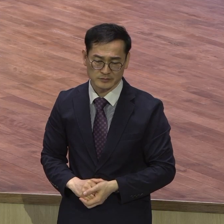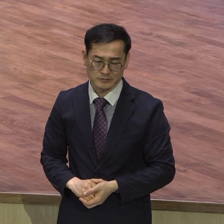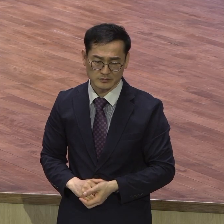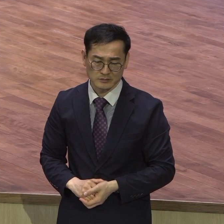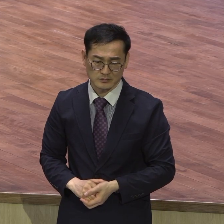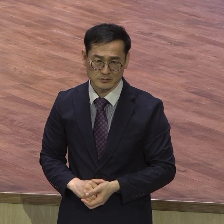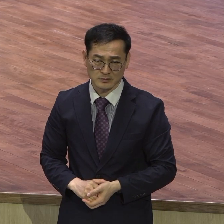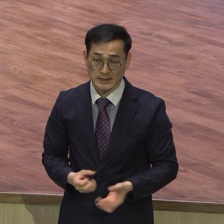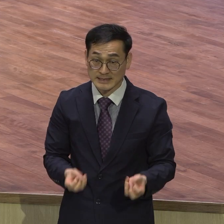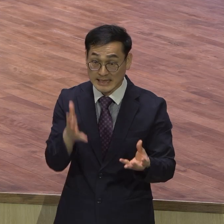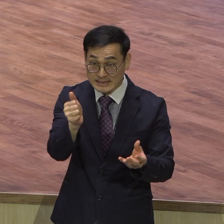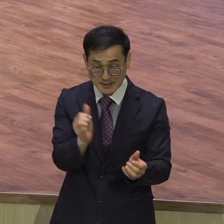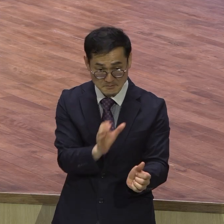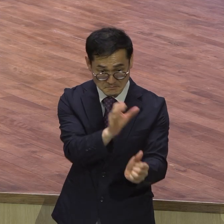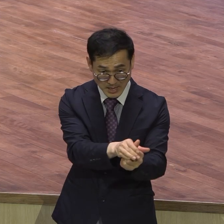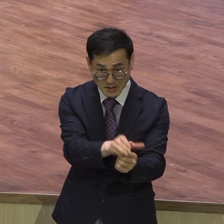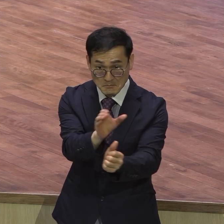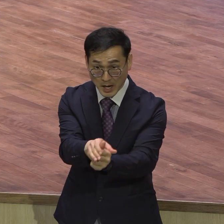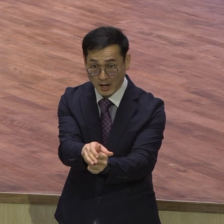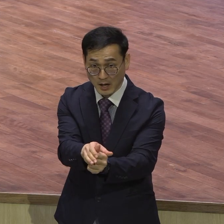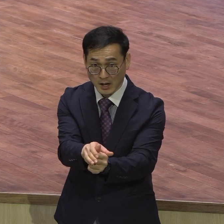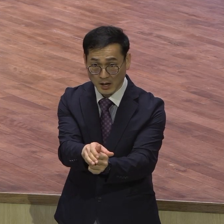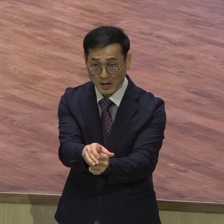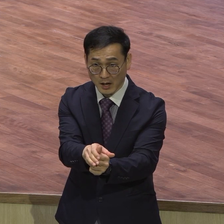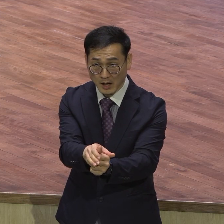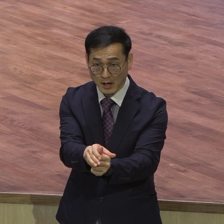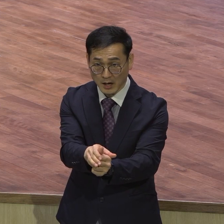제사장으로 시험 받은 지 얼마 되지도 않았어요.